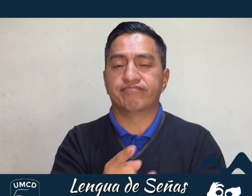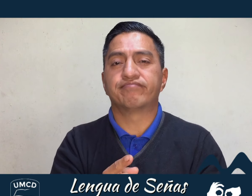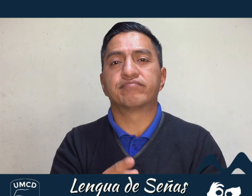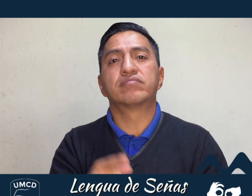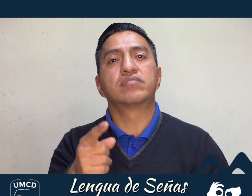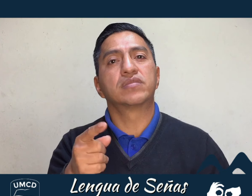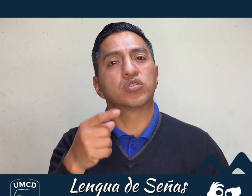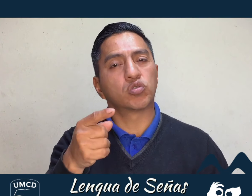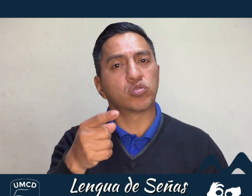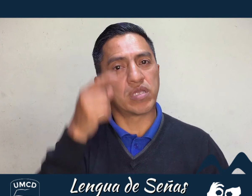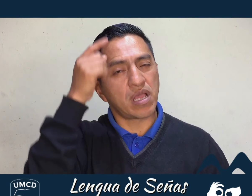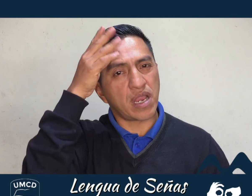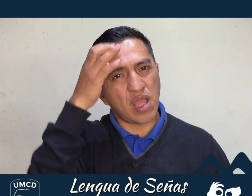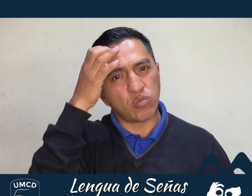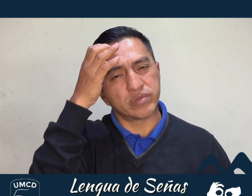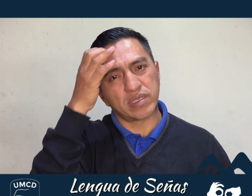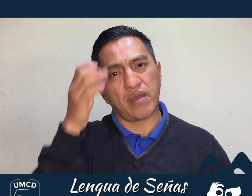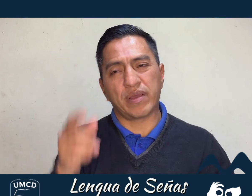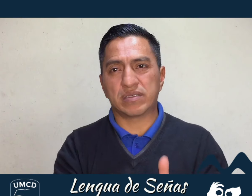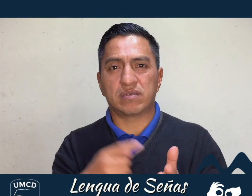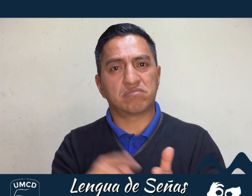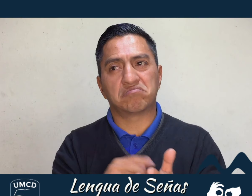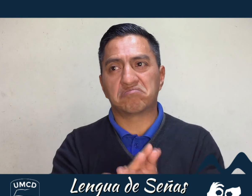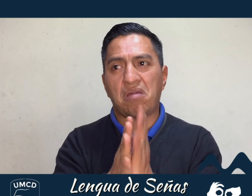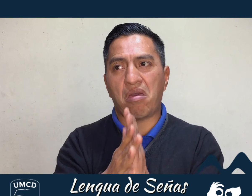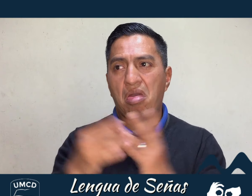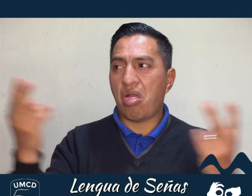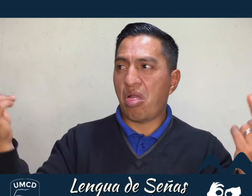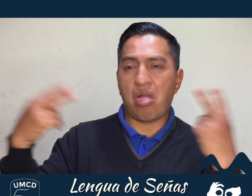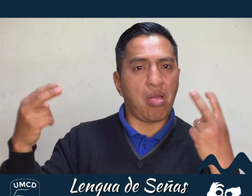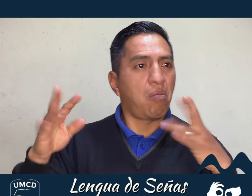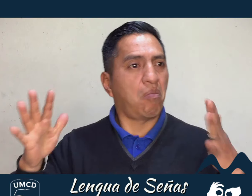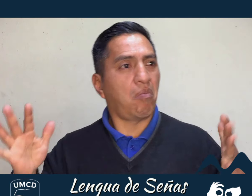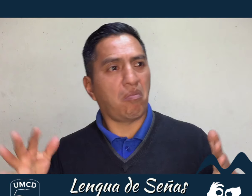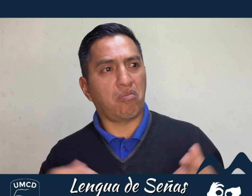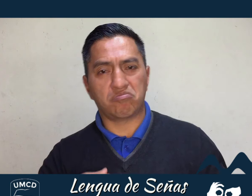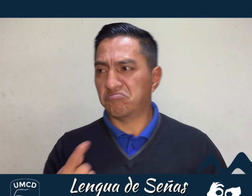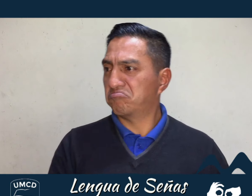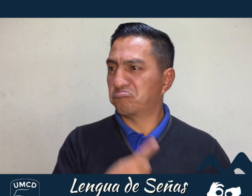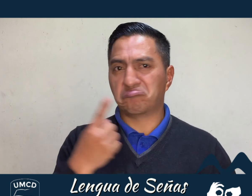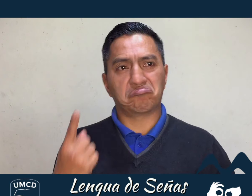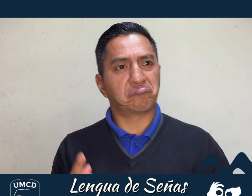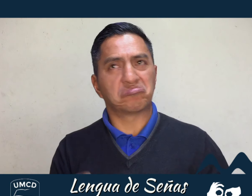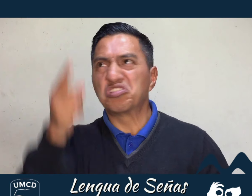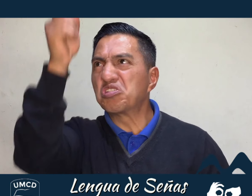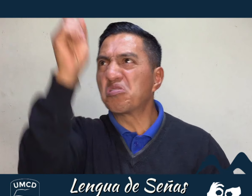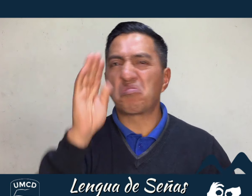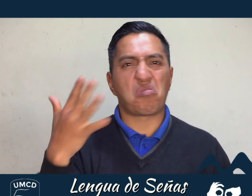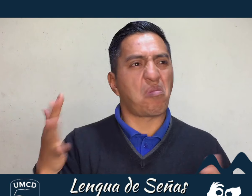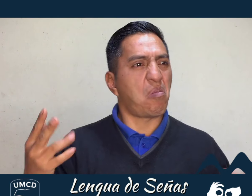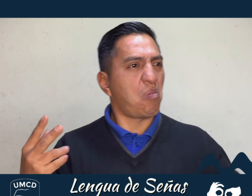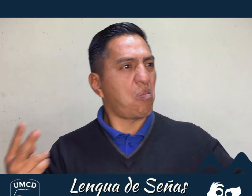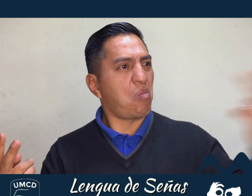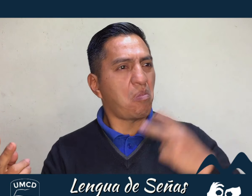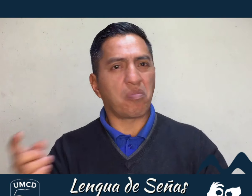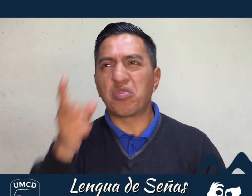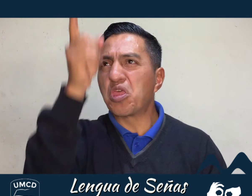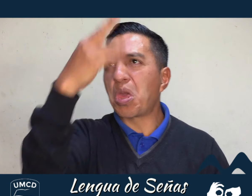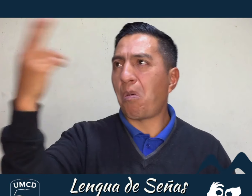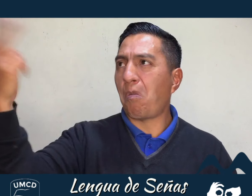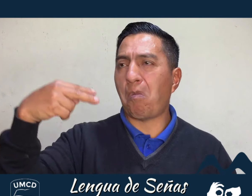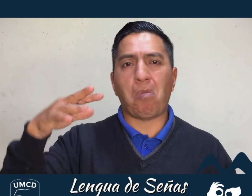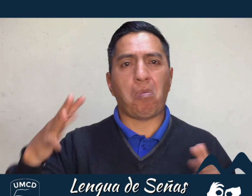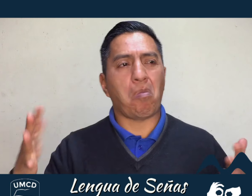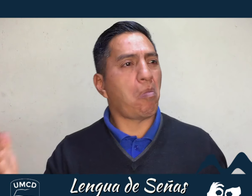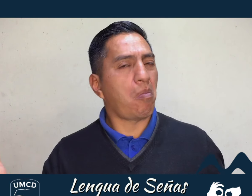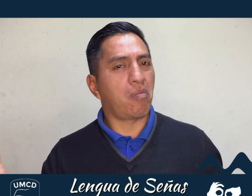Dios. Y aunque creamos que hay momentos en los que nadie nos ve y estamos solos y podemos hacer cosas sin que nadie